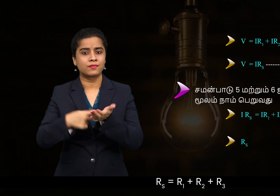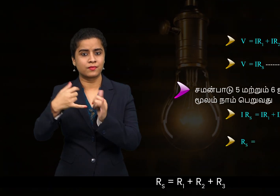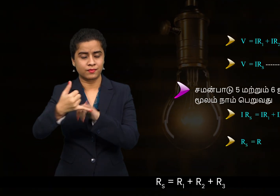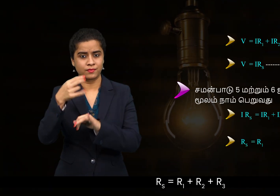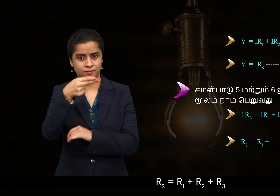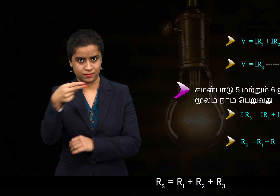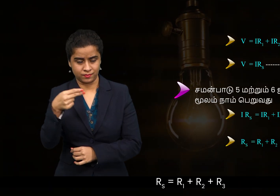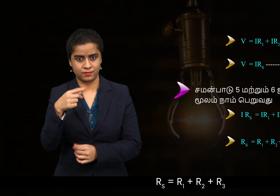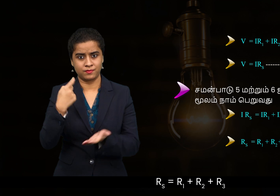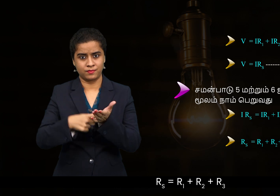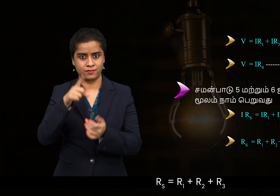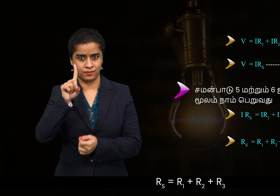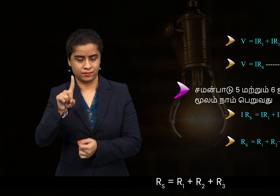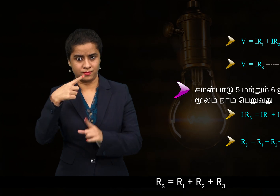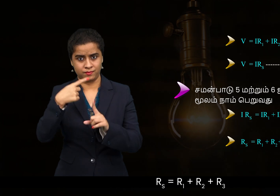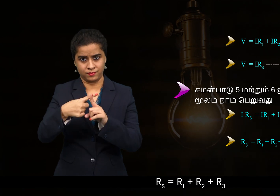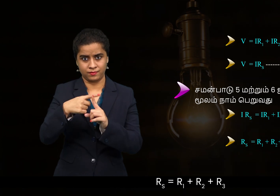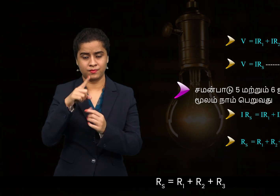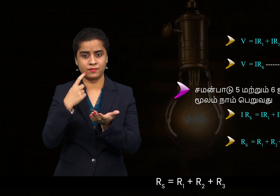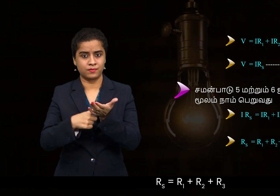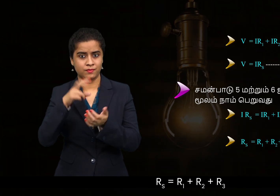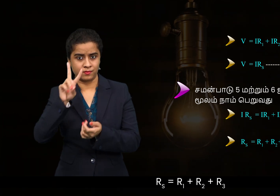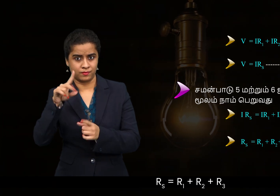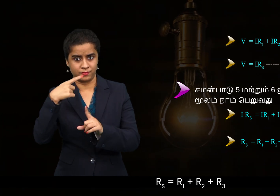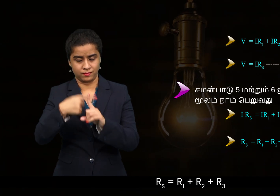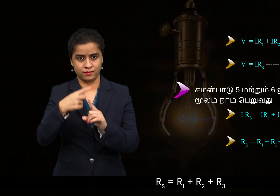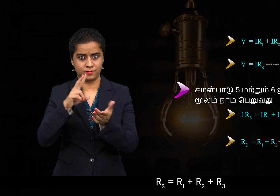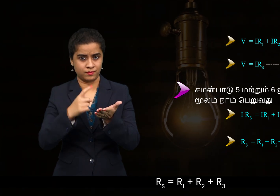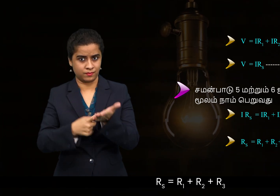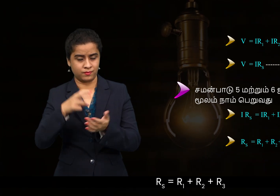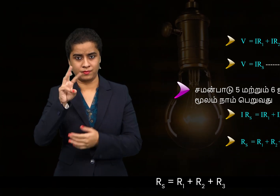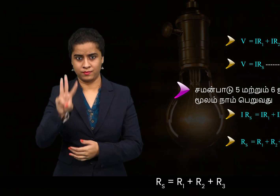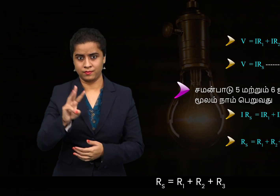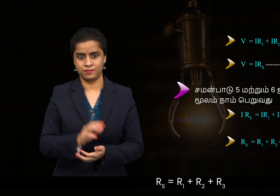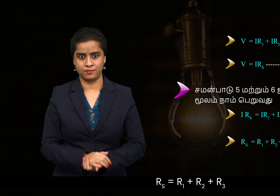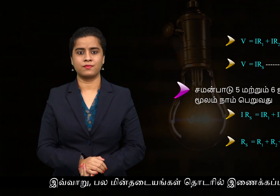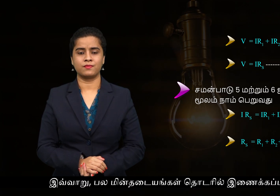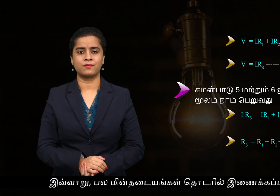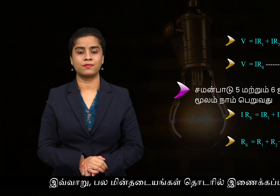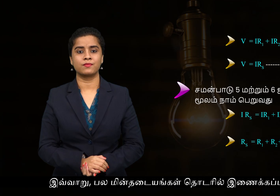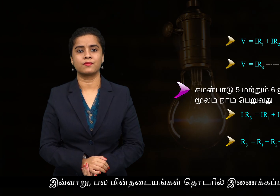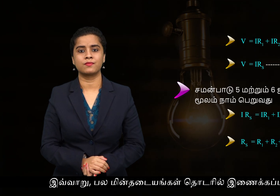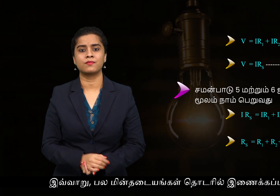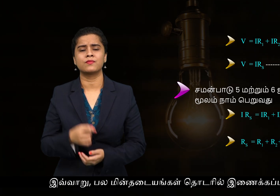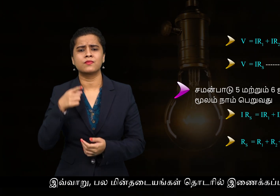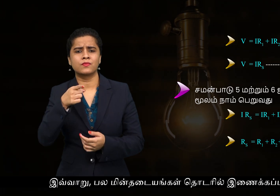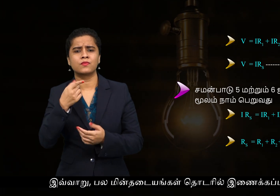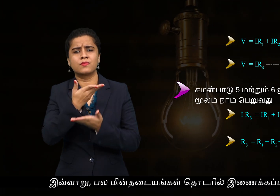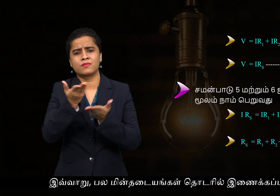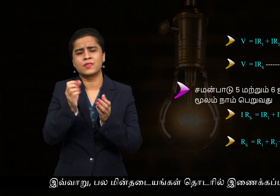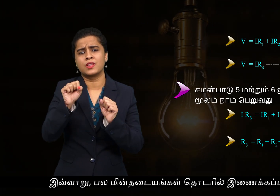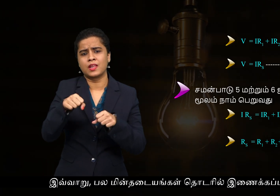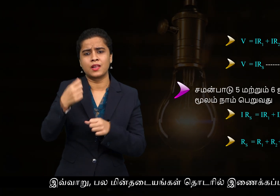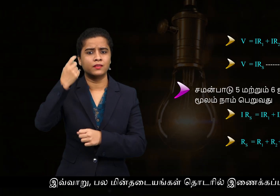ஈடு R1 கூட்டல் R2 கூட்டல் R3. இவ்வாறு பல